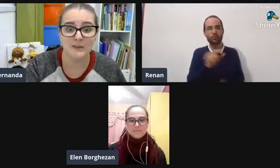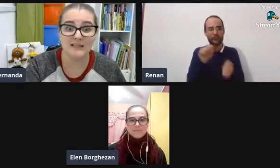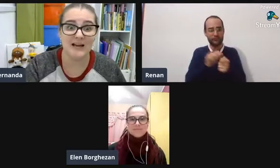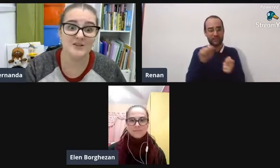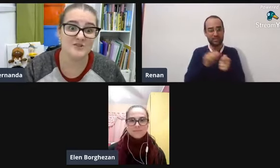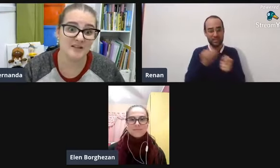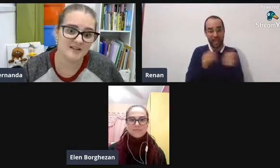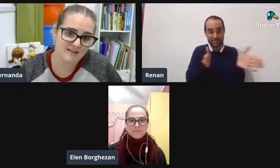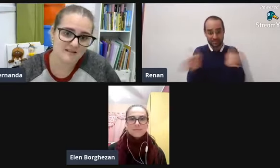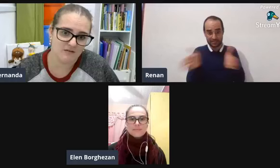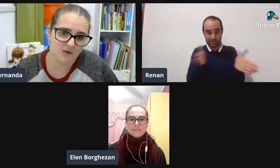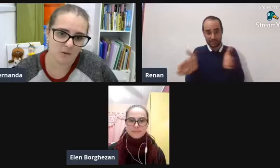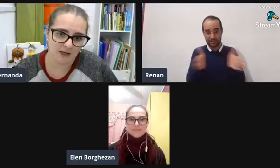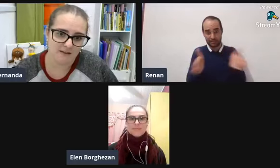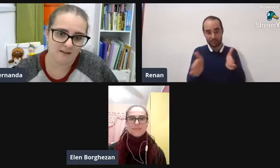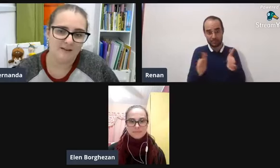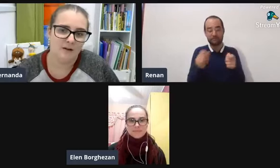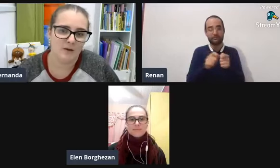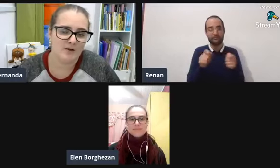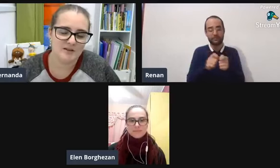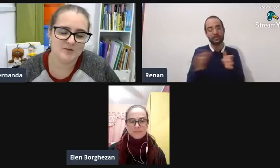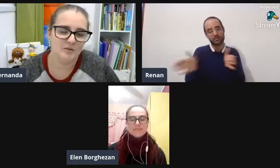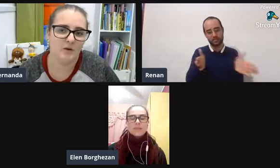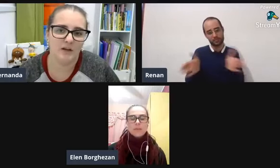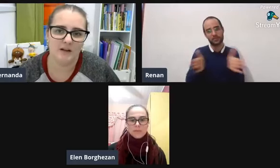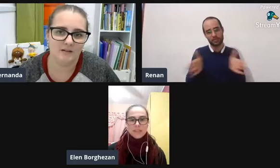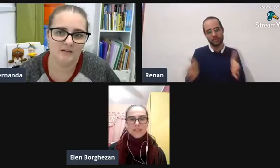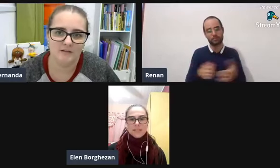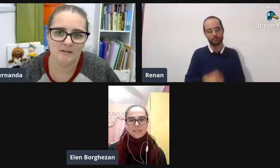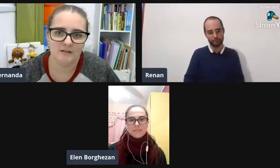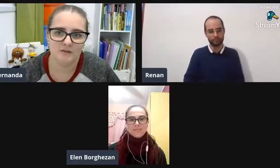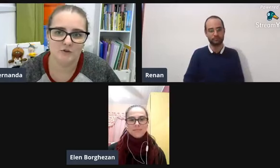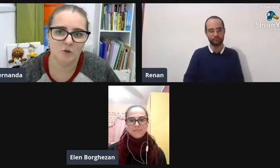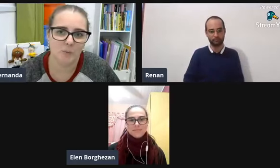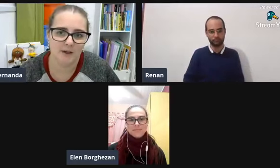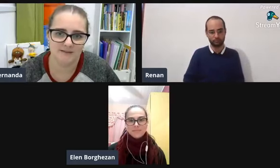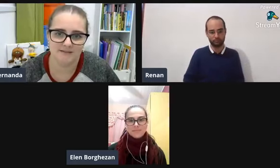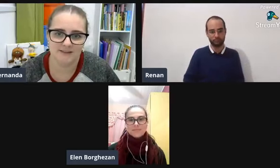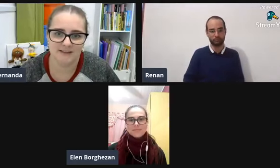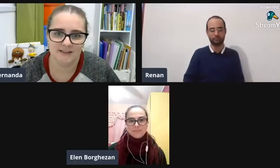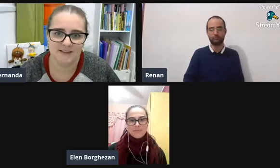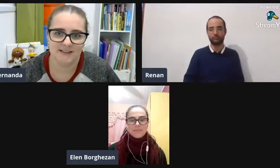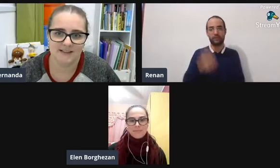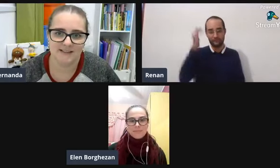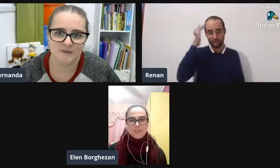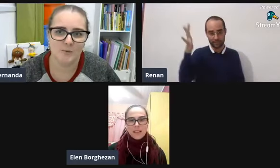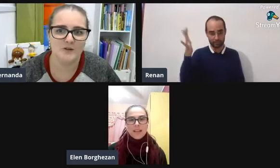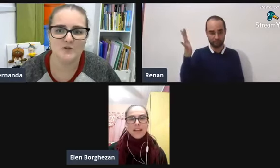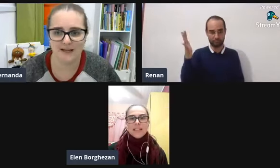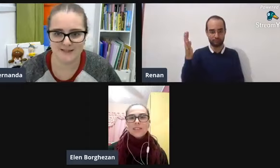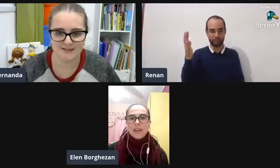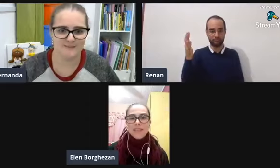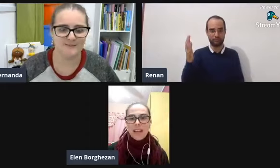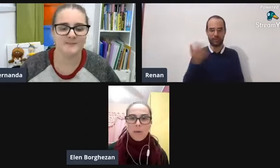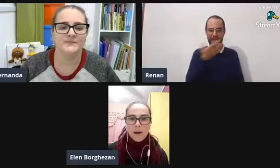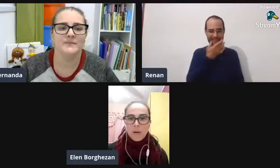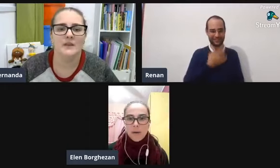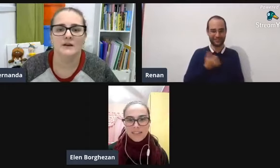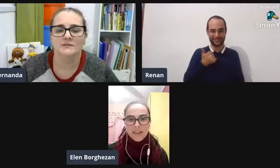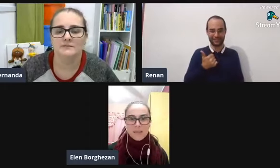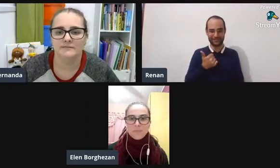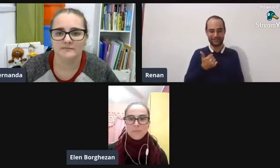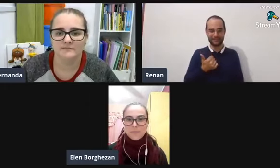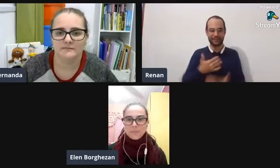de acessibilidade e ser acessível, né? Então, eu acho que isso foi super demais. Renato, quer falar